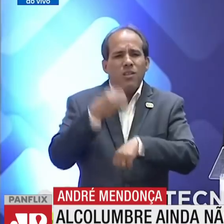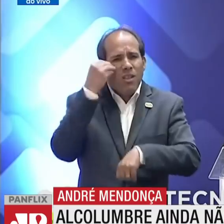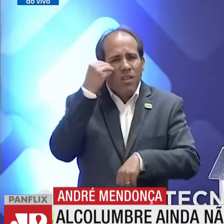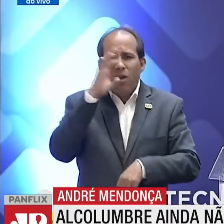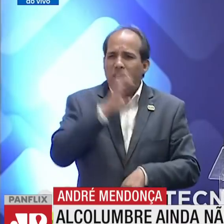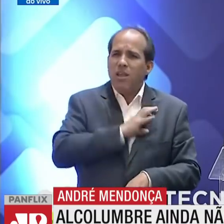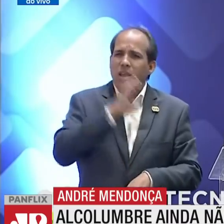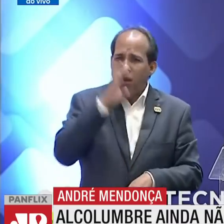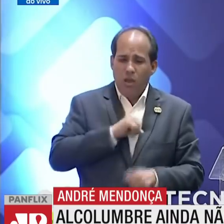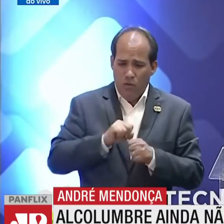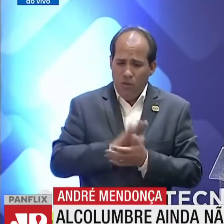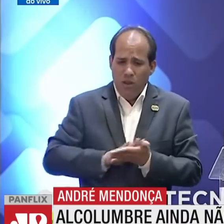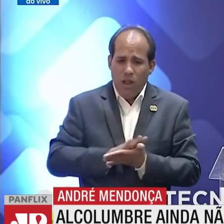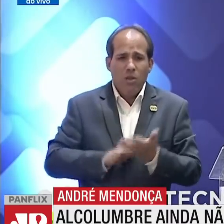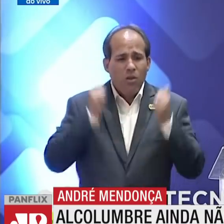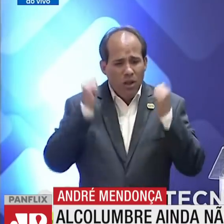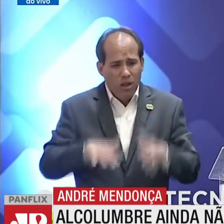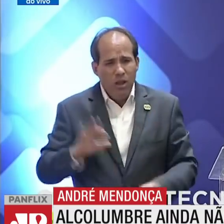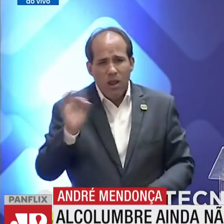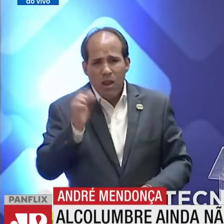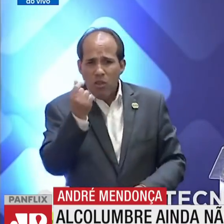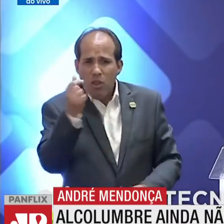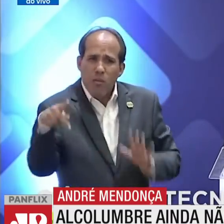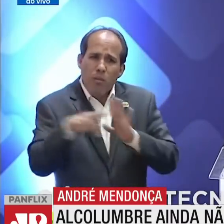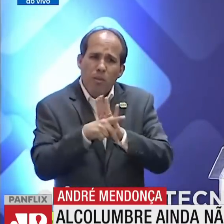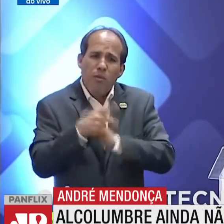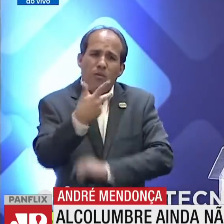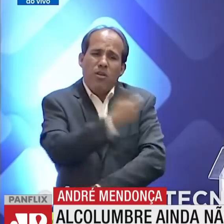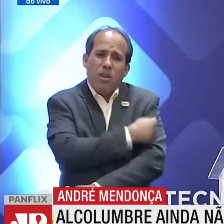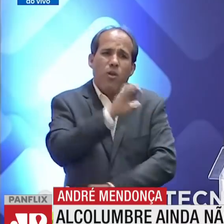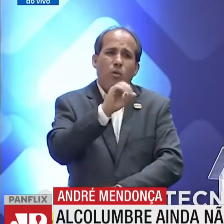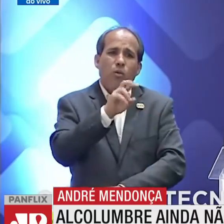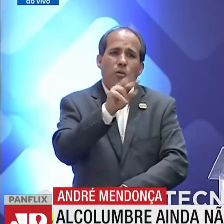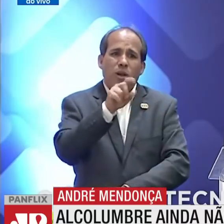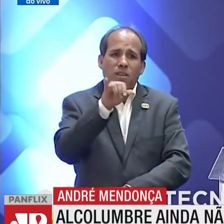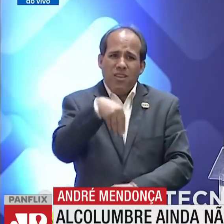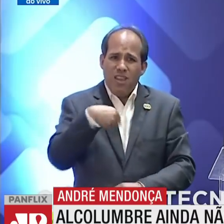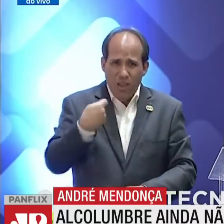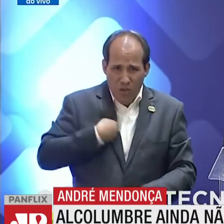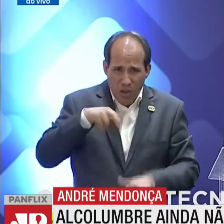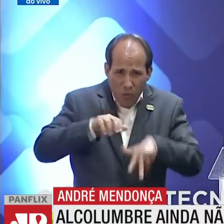não fizemos. Não gastei um centavo com a vacina, com o vaccine, como é que pode ser corrupto?